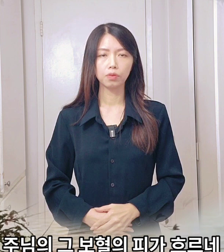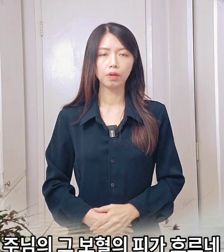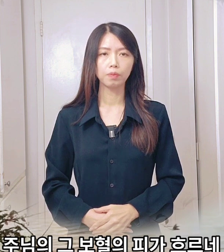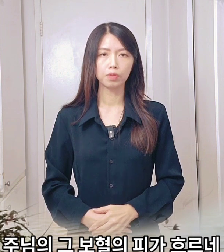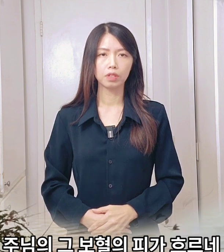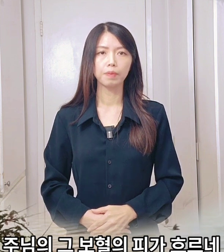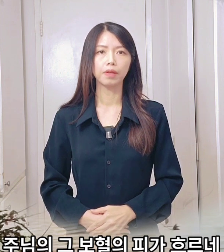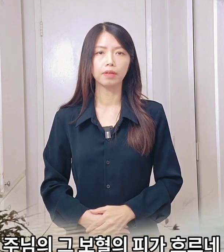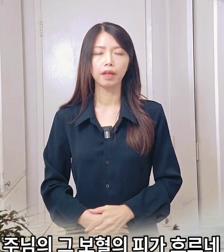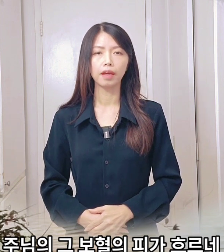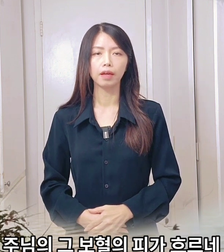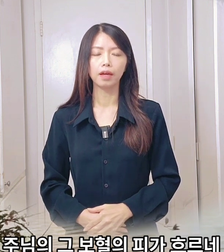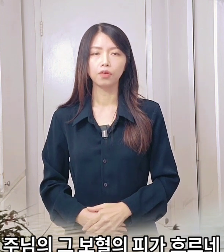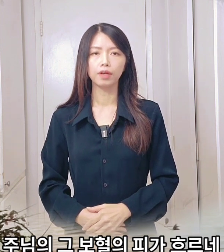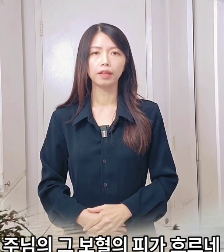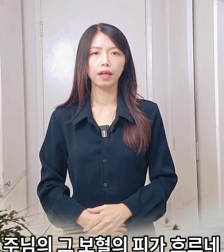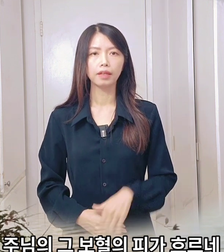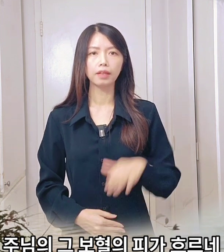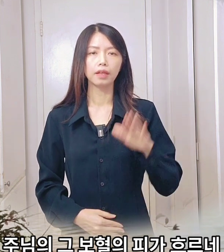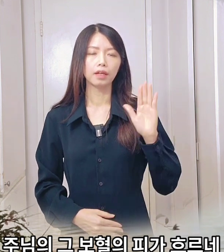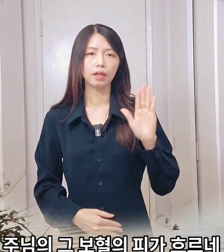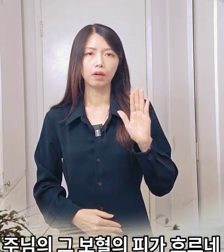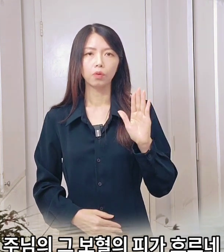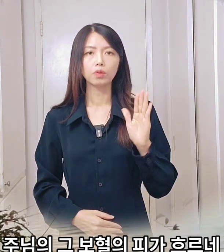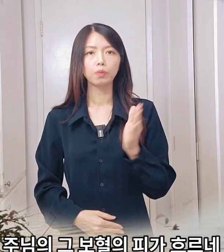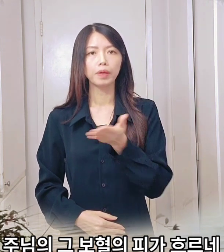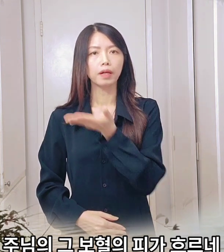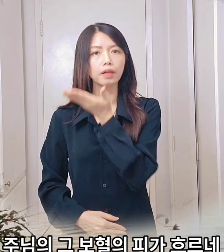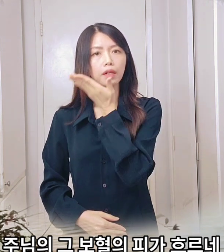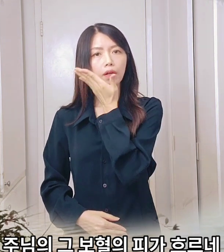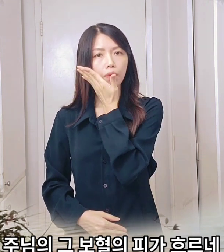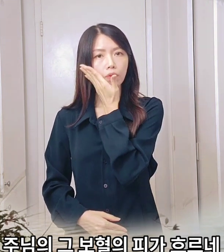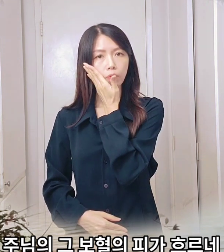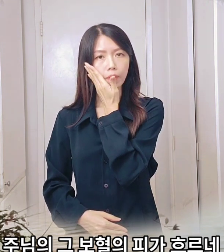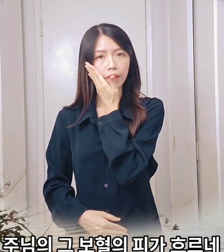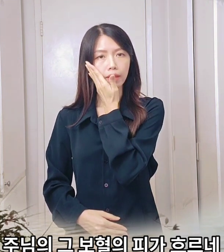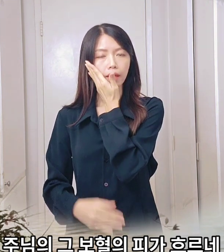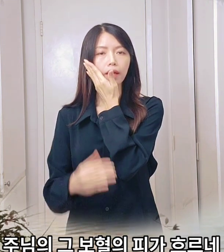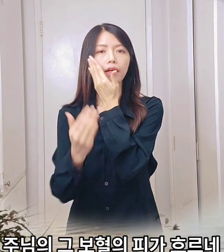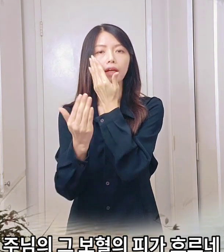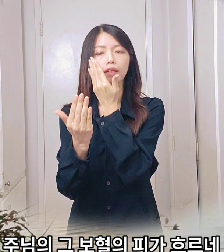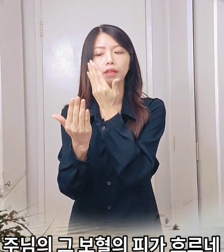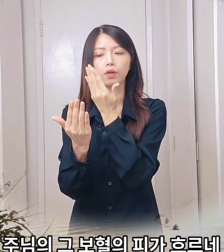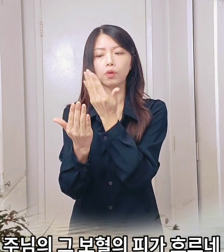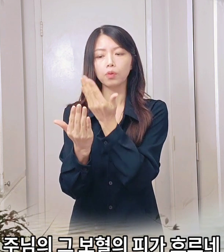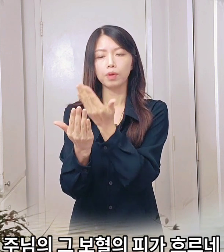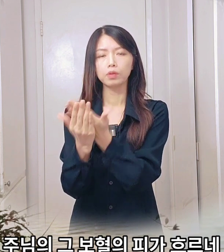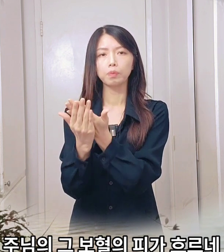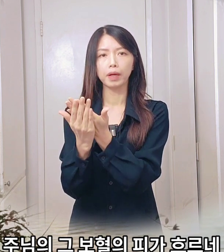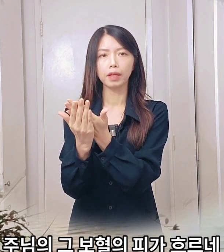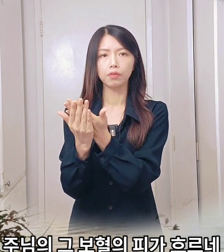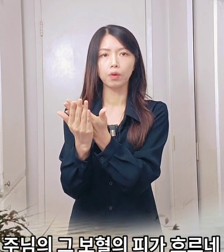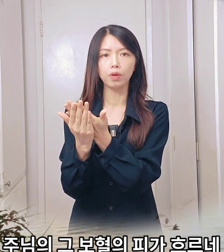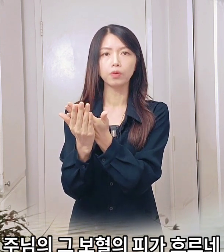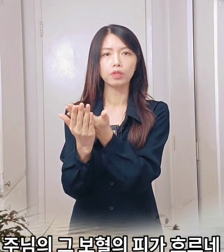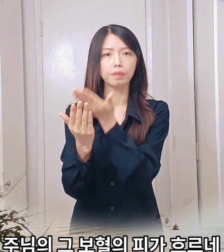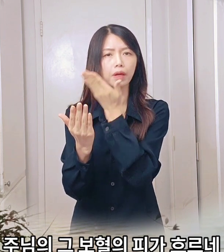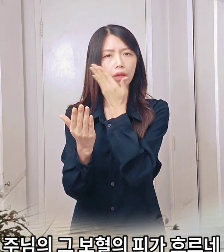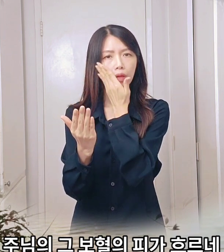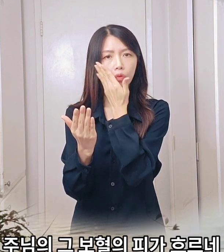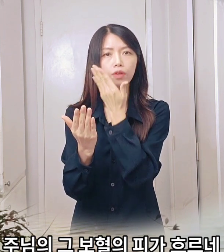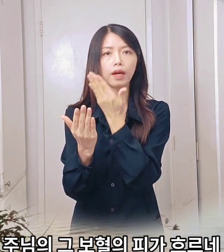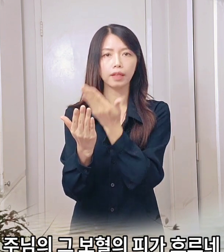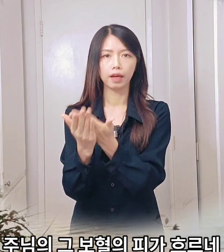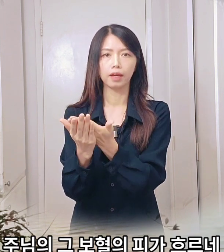하는 수어를 붙이시면 되는데, 귀하다는 오른손바닥을 왼쪽 뺨에 댔다가 그대로 왼손 바닥 위에